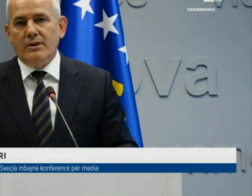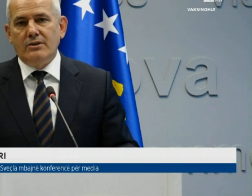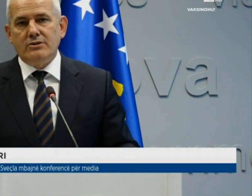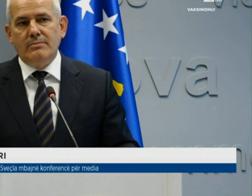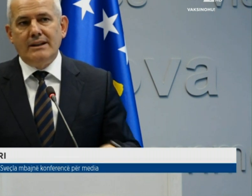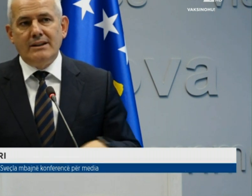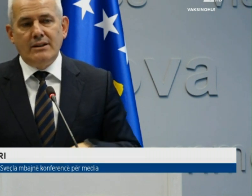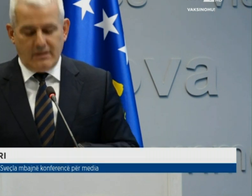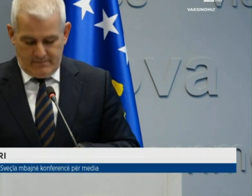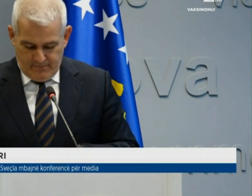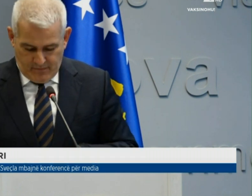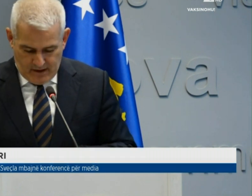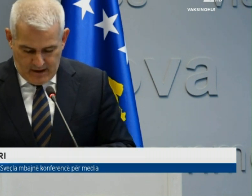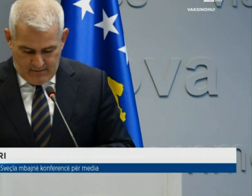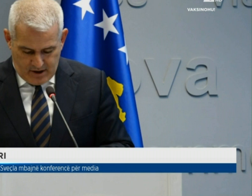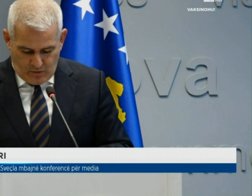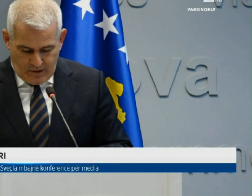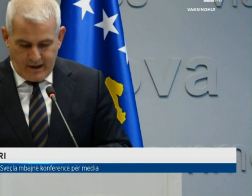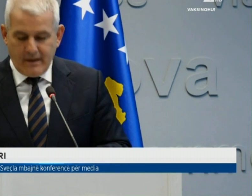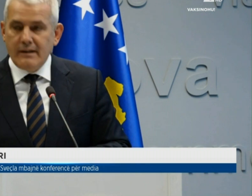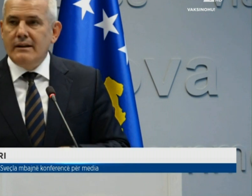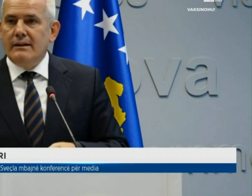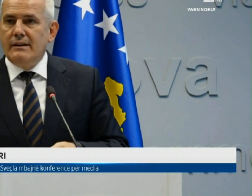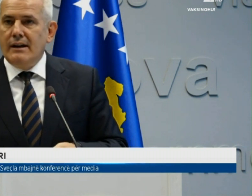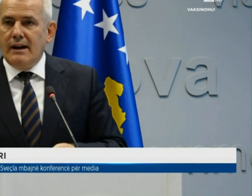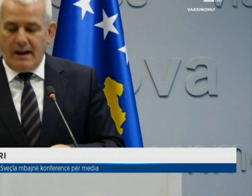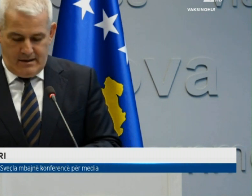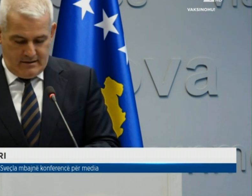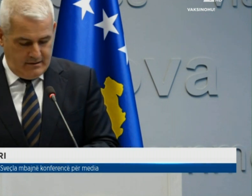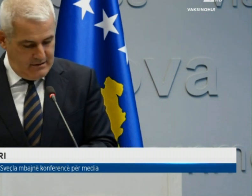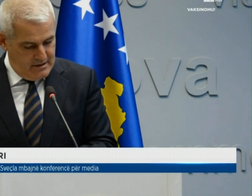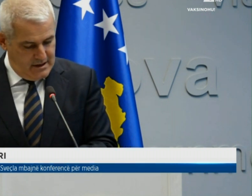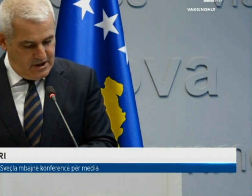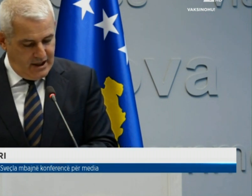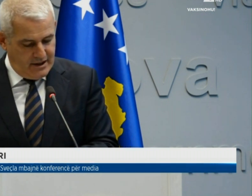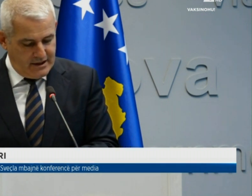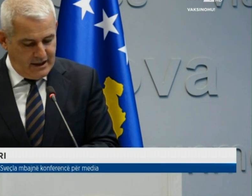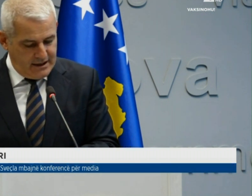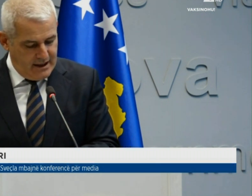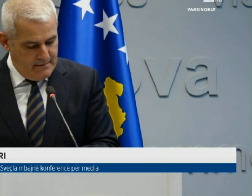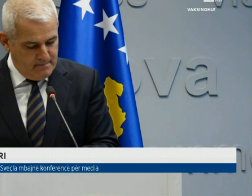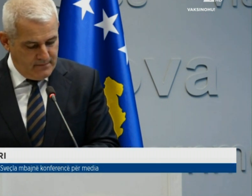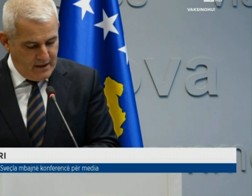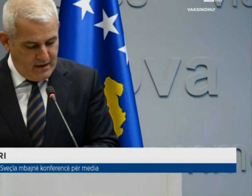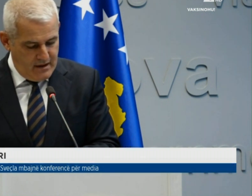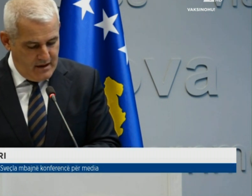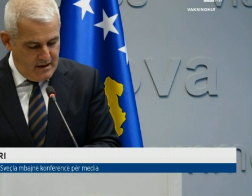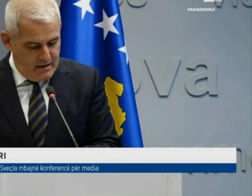targat përkohshme të emituara nga qendrat atje.